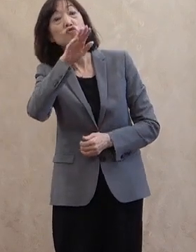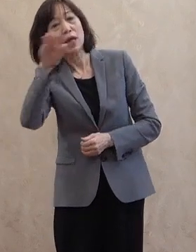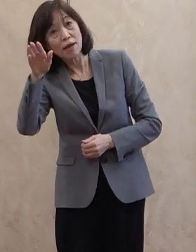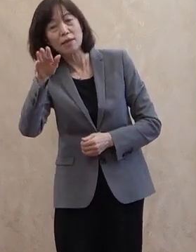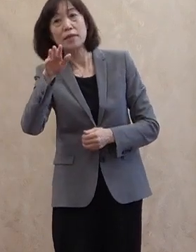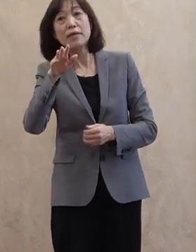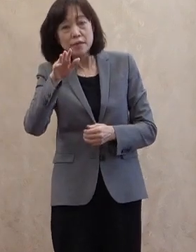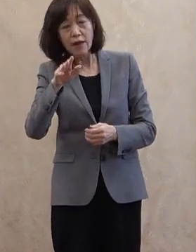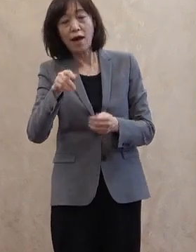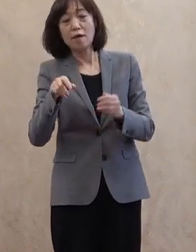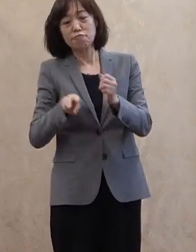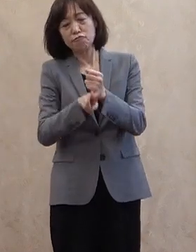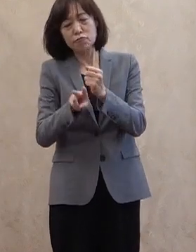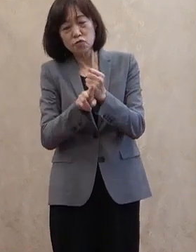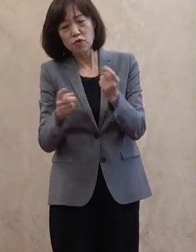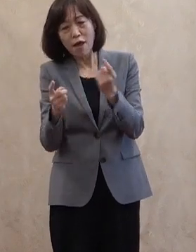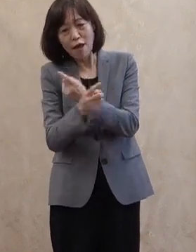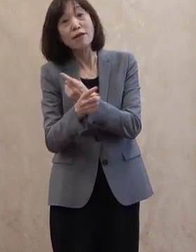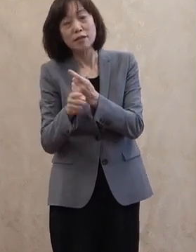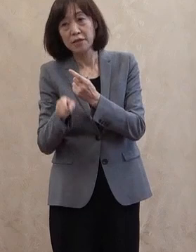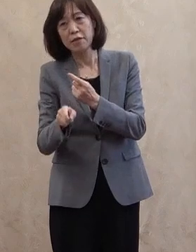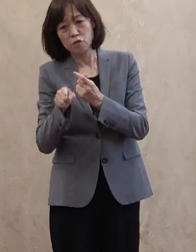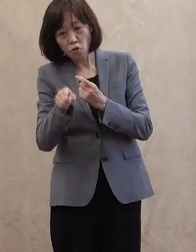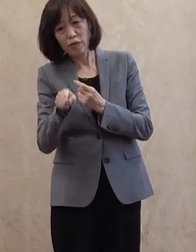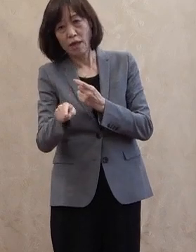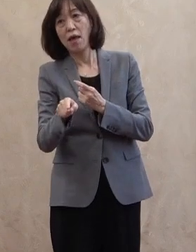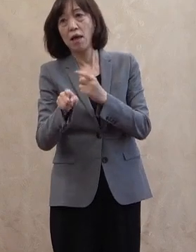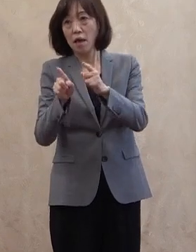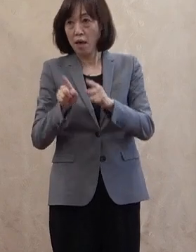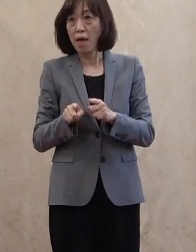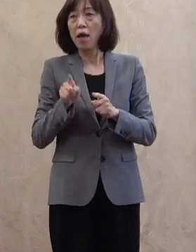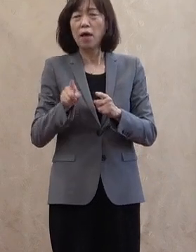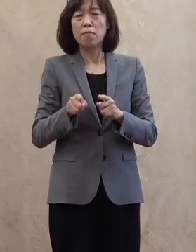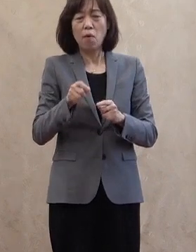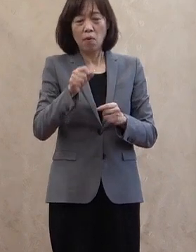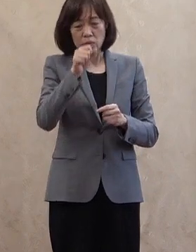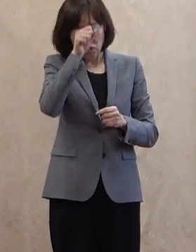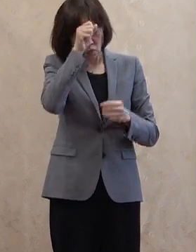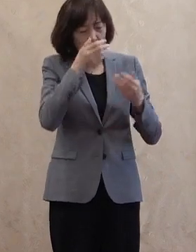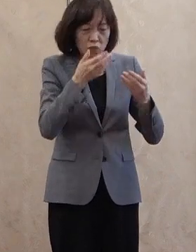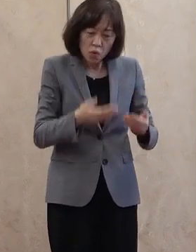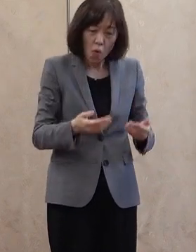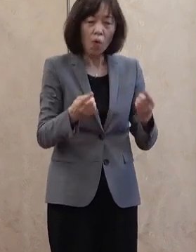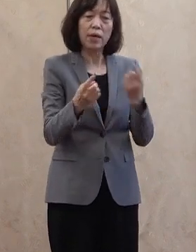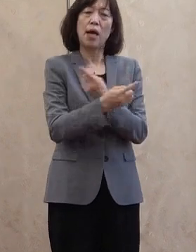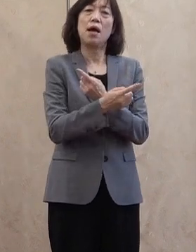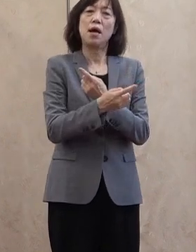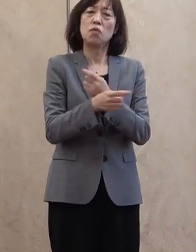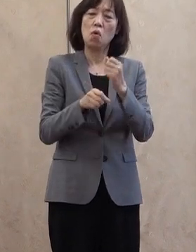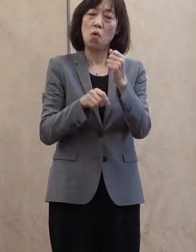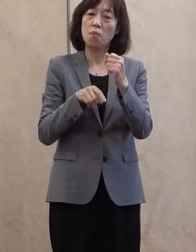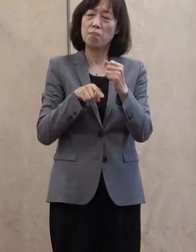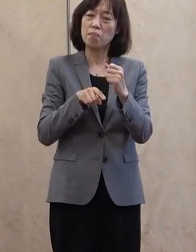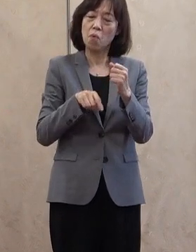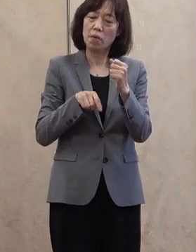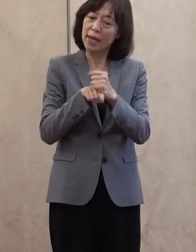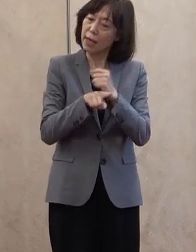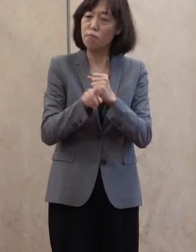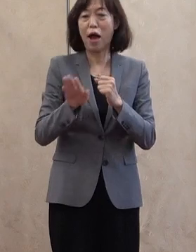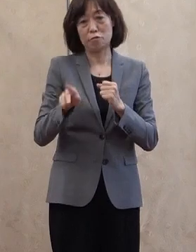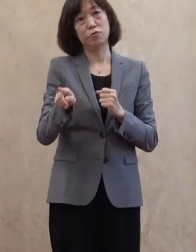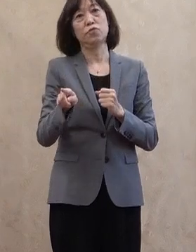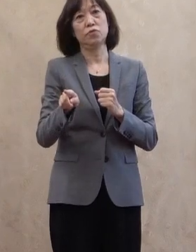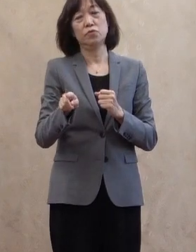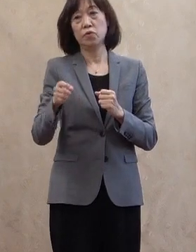変異株によって多くなっているということで、重症、先ほど対策本部会議では重症化もしやすくなっているのではないかという指摘もありましたが、学